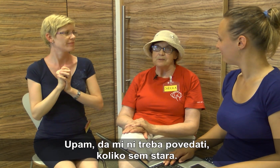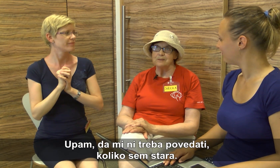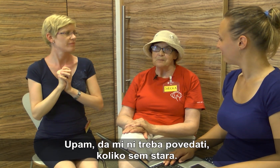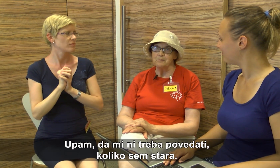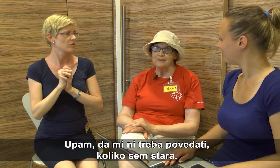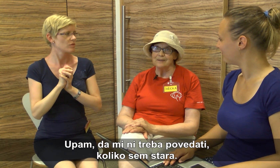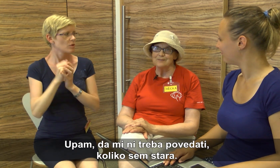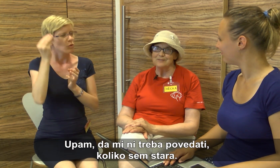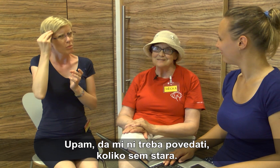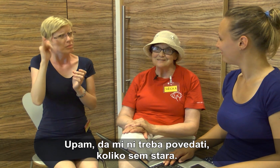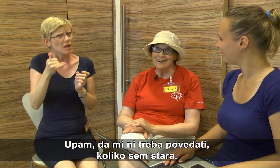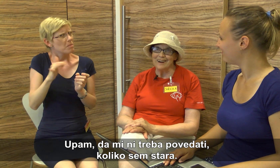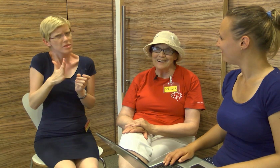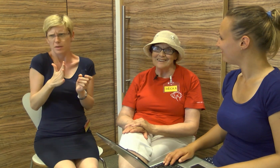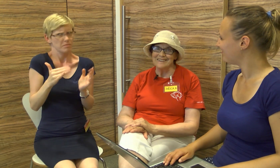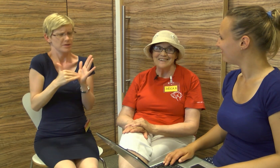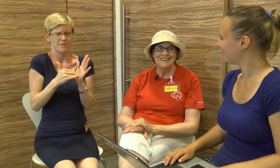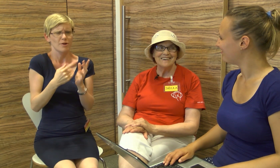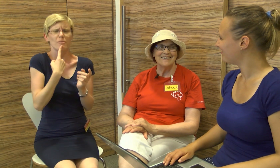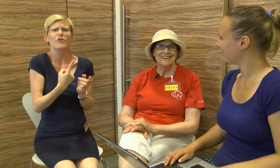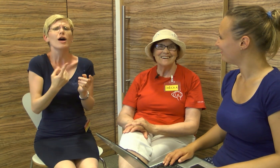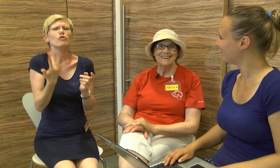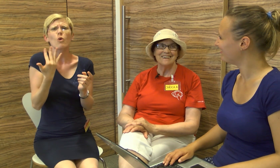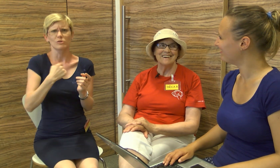Upam, da mi ne treba povedati, koliko sem stala.